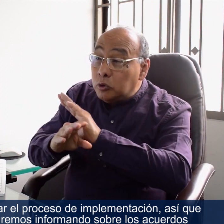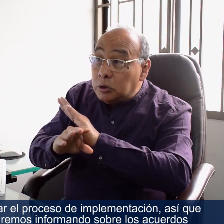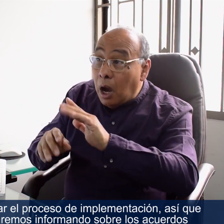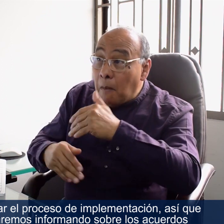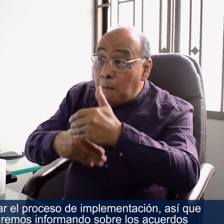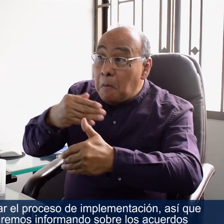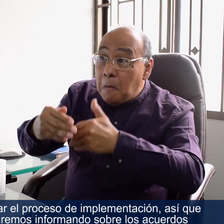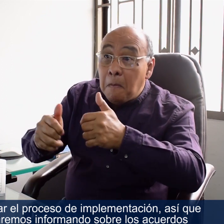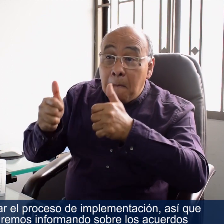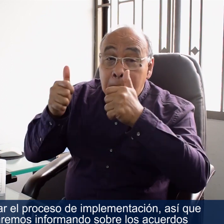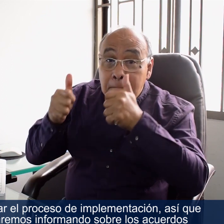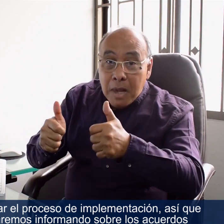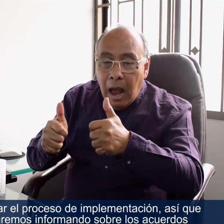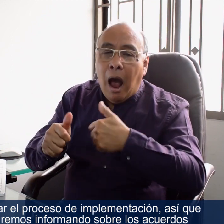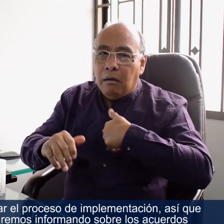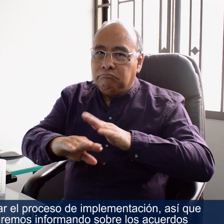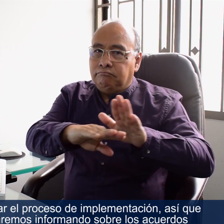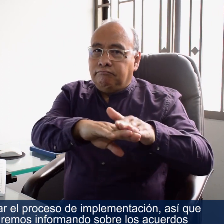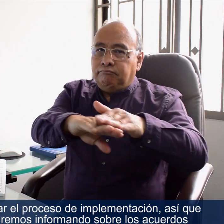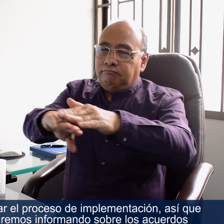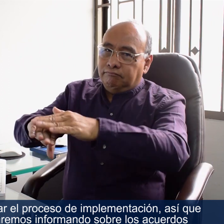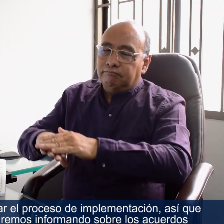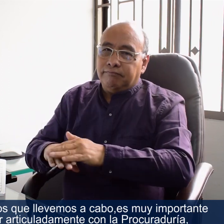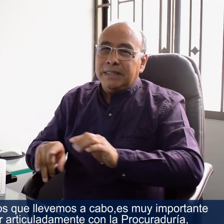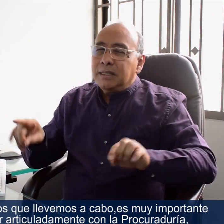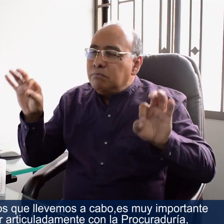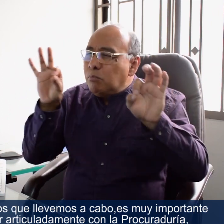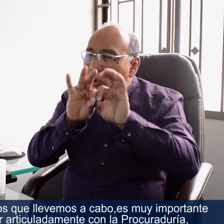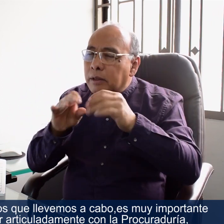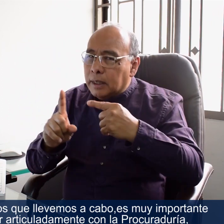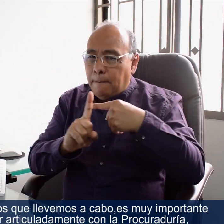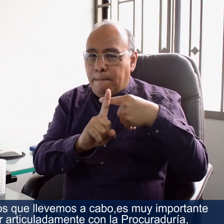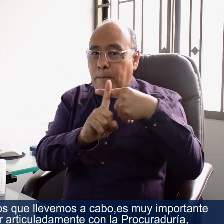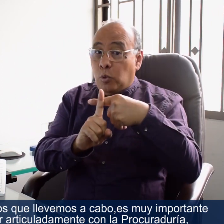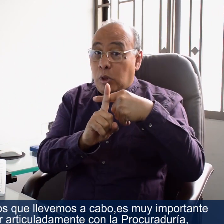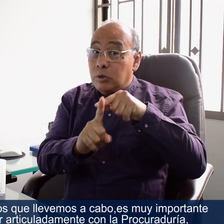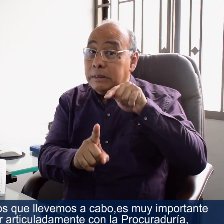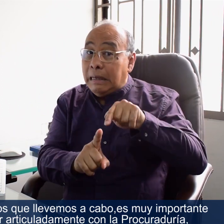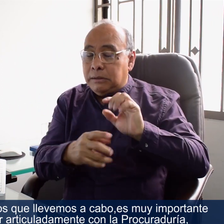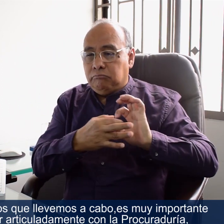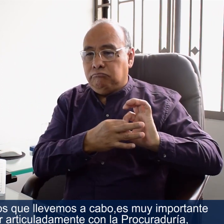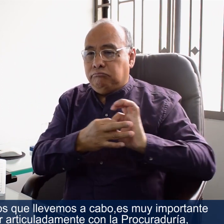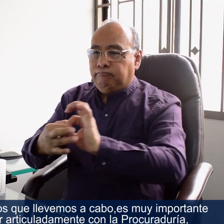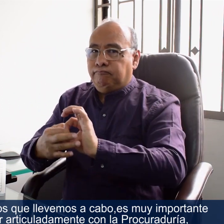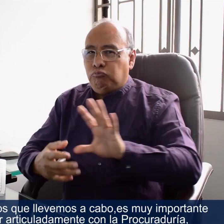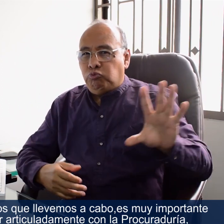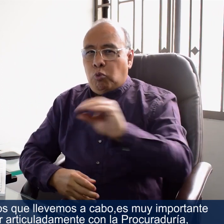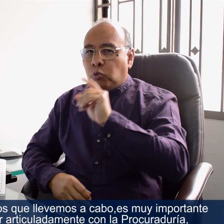Así que les estaremos informando sobre los acuerdos y el proceso que llevemos a cabo. Es muy importante trabajar articuladamente con la